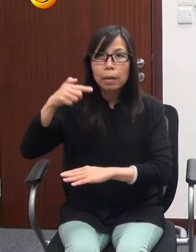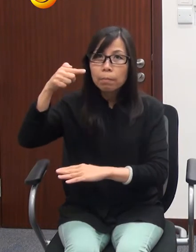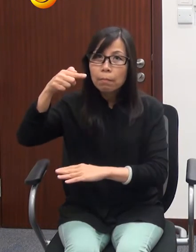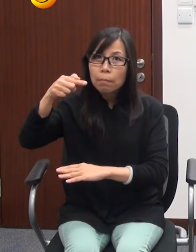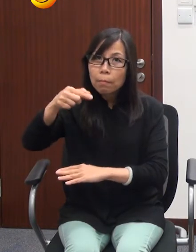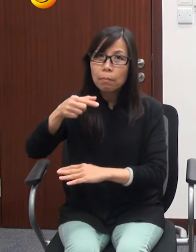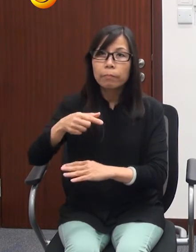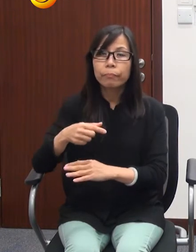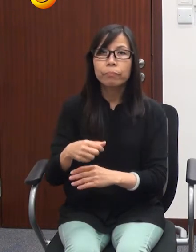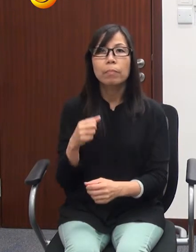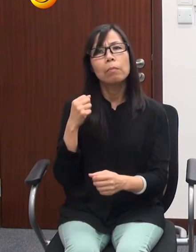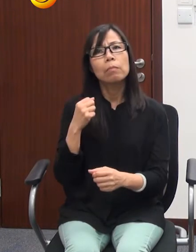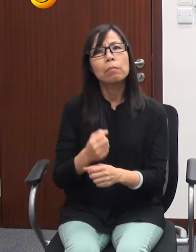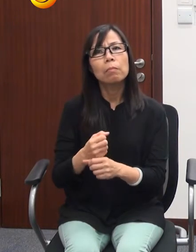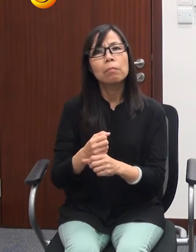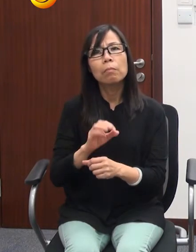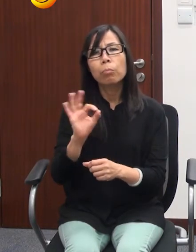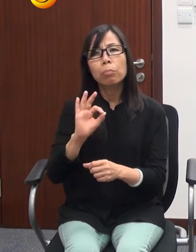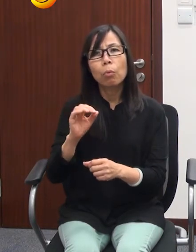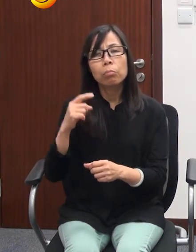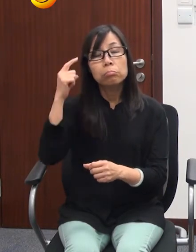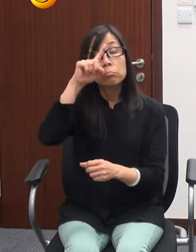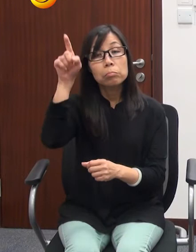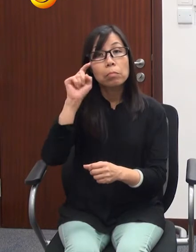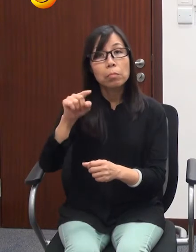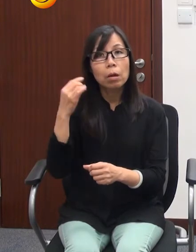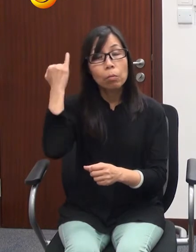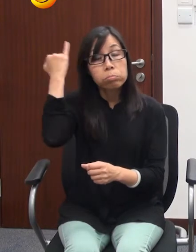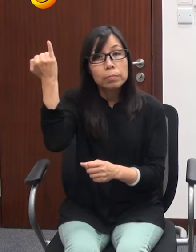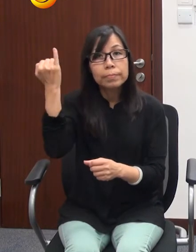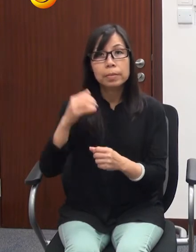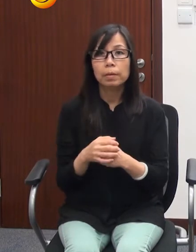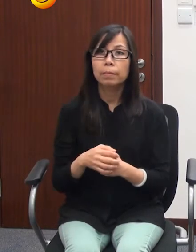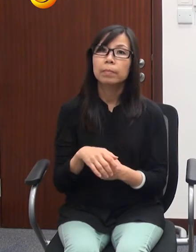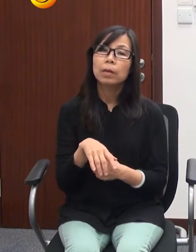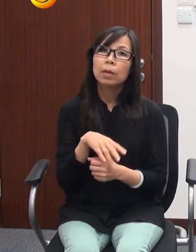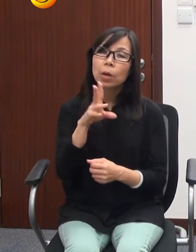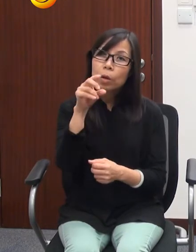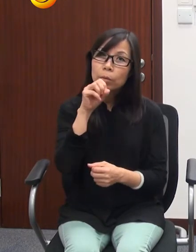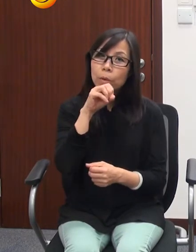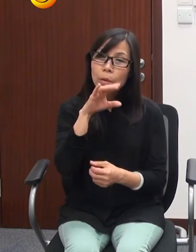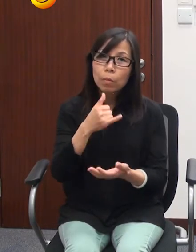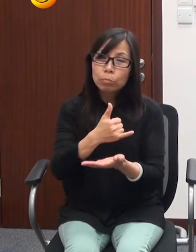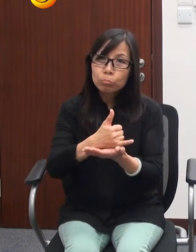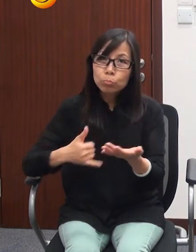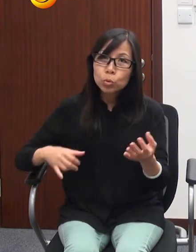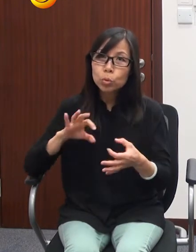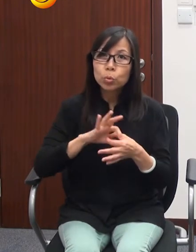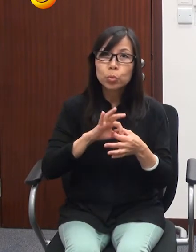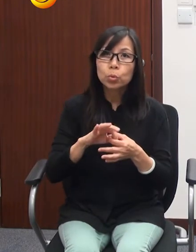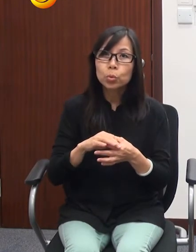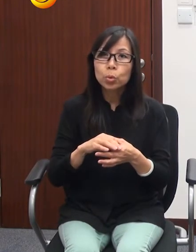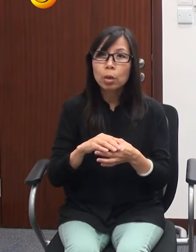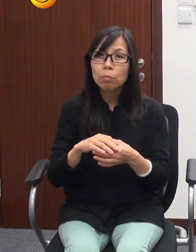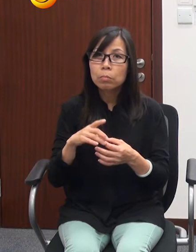做我真係唔知啊！我冇知道。不過如果你話講翻退聯啊咁樣，佢哋都搞得幾好嘅喎。其實，咁